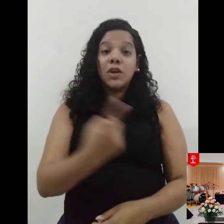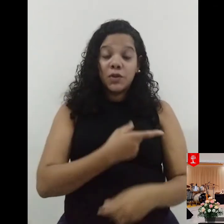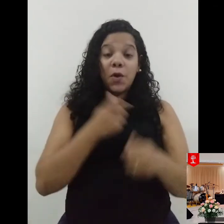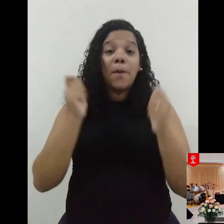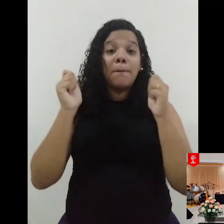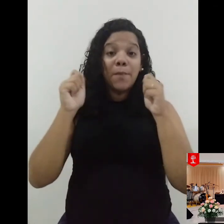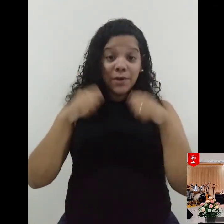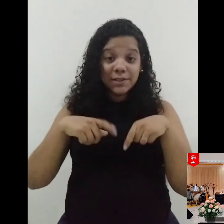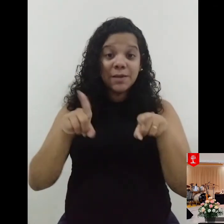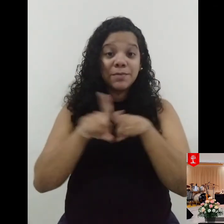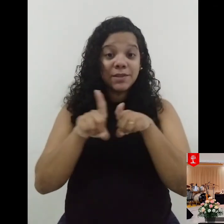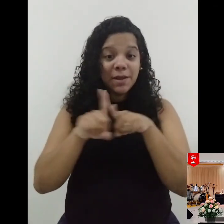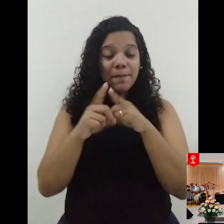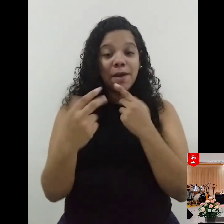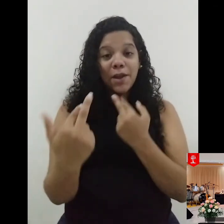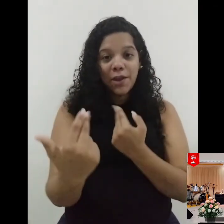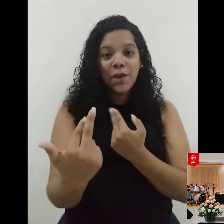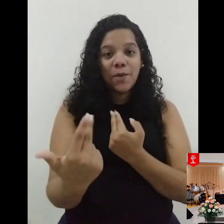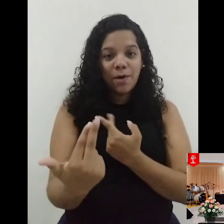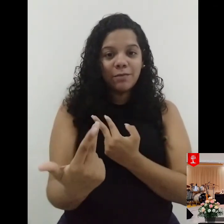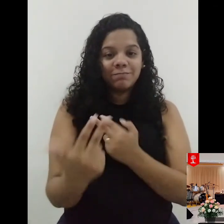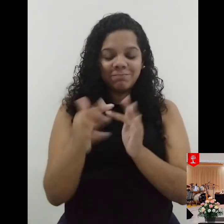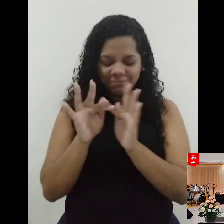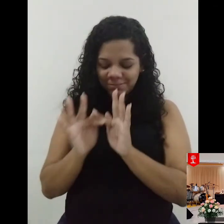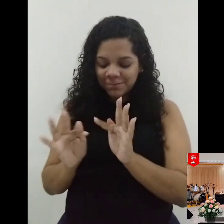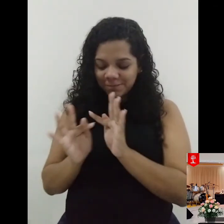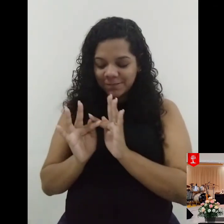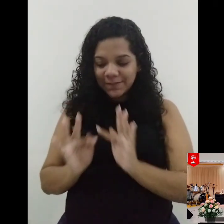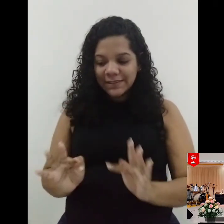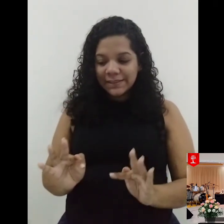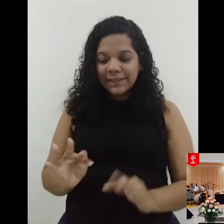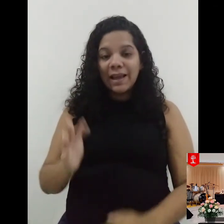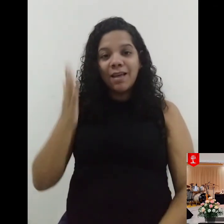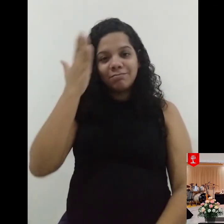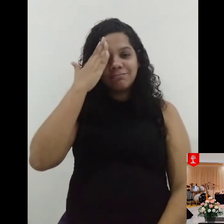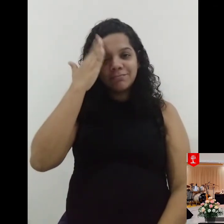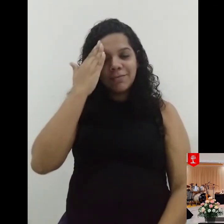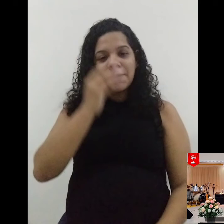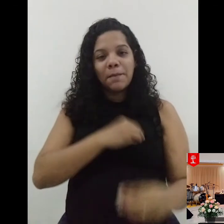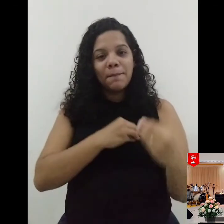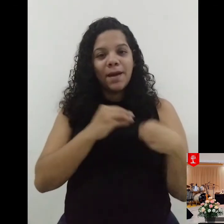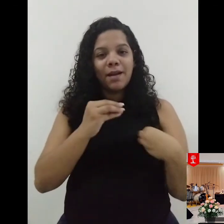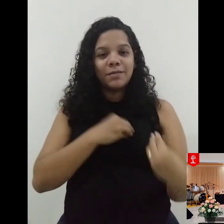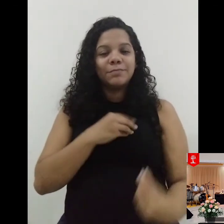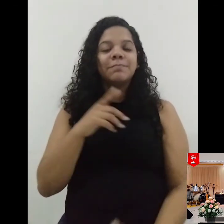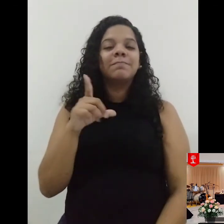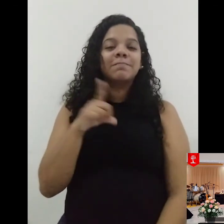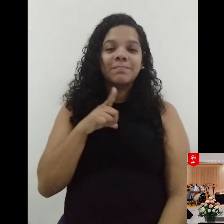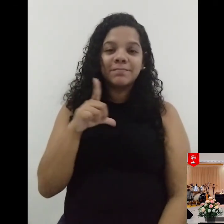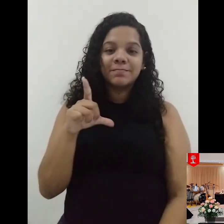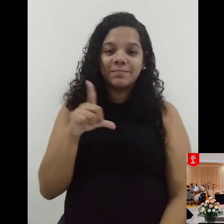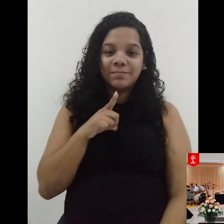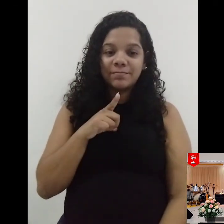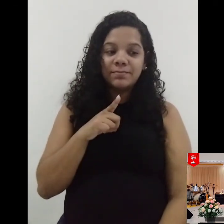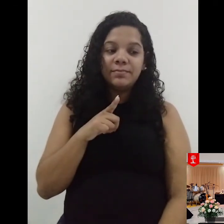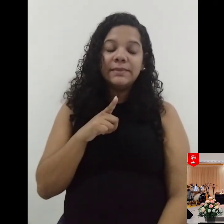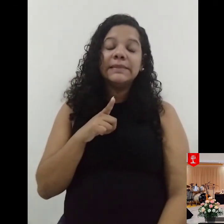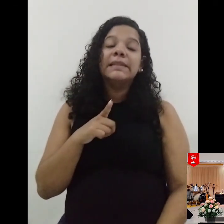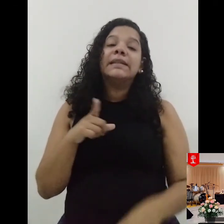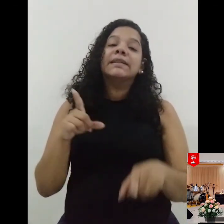ser alcançados pela misericórdia de Deus e transformados segundo a sua vontade, segundo o seu